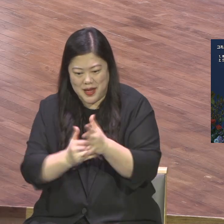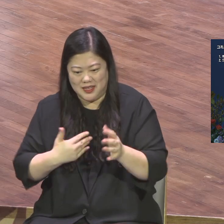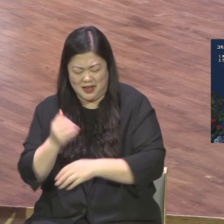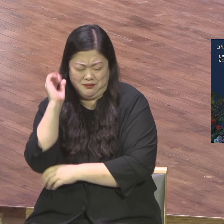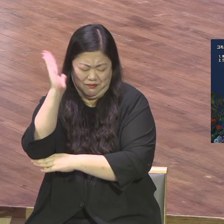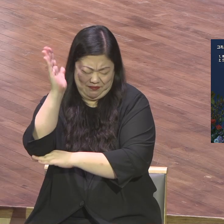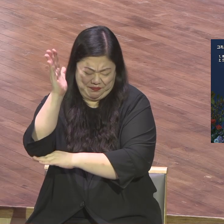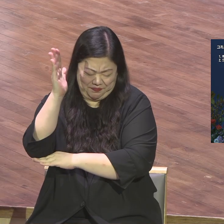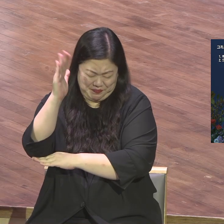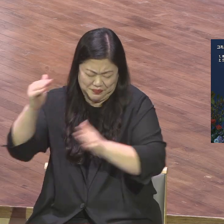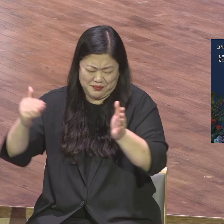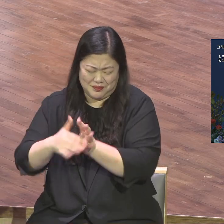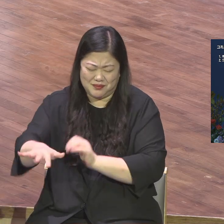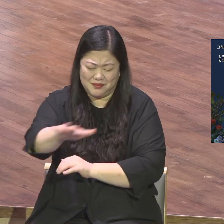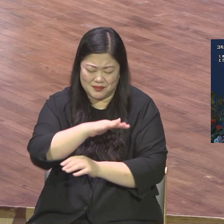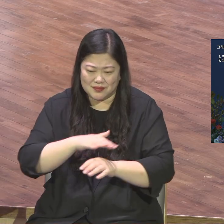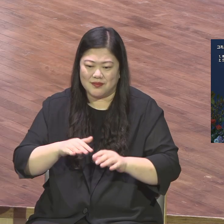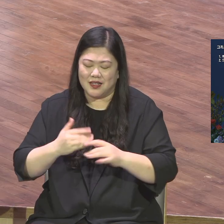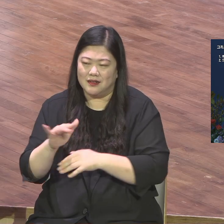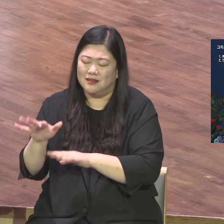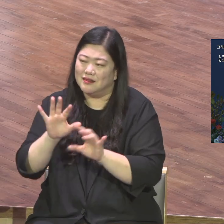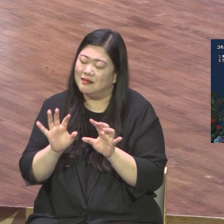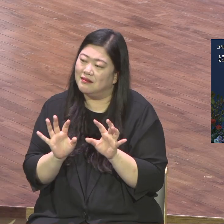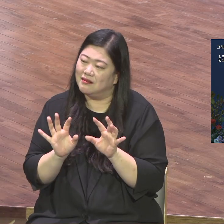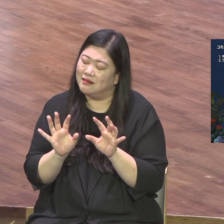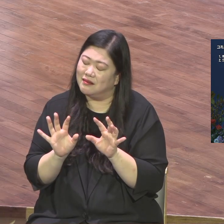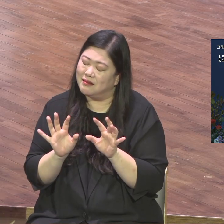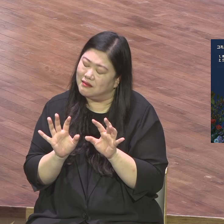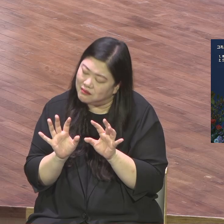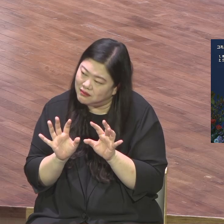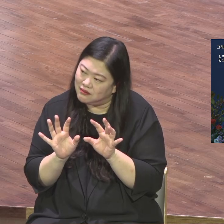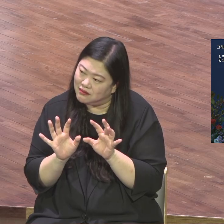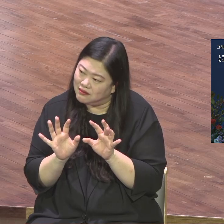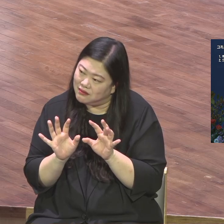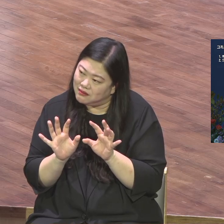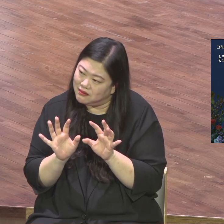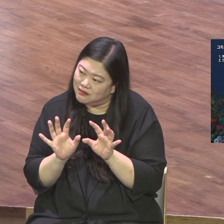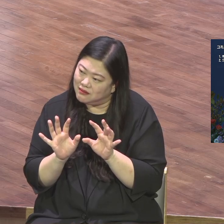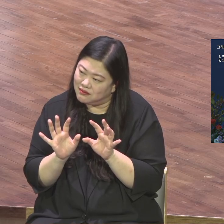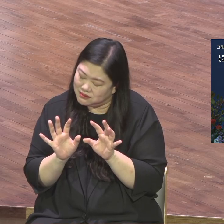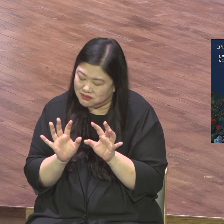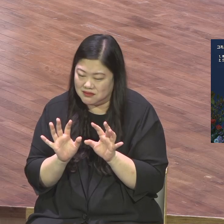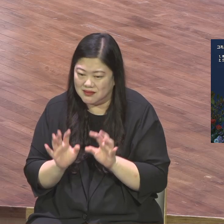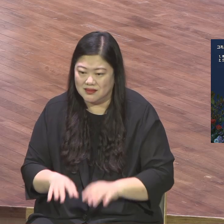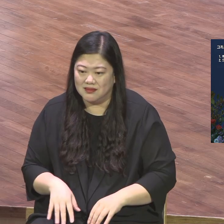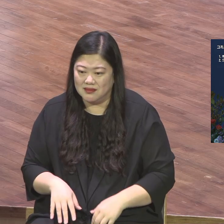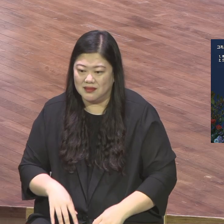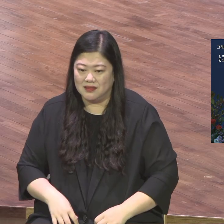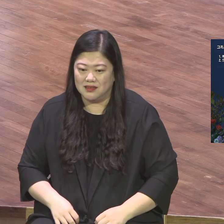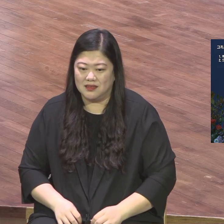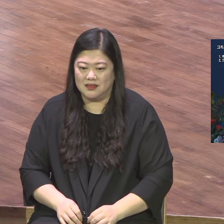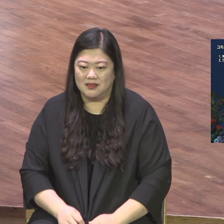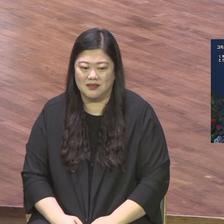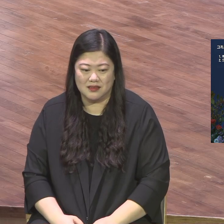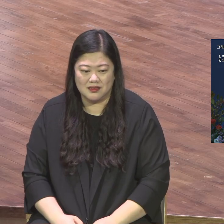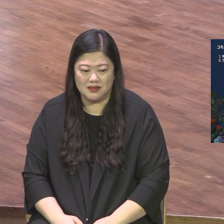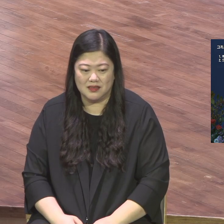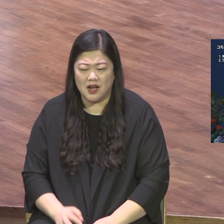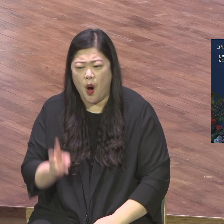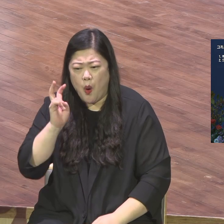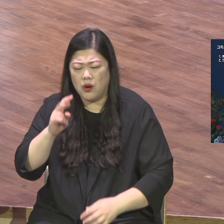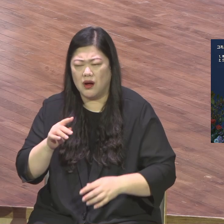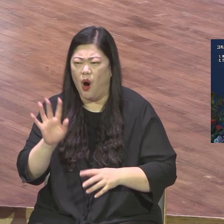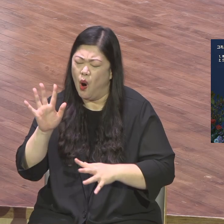그리스도야. 그 답은 끝이야. 그거 한 거예요. 말이 좀 어눌해도 괜찮아요. 앞뒤 안